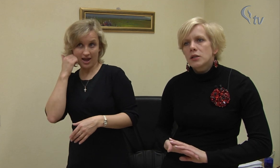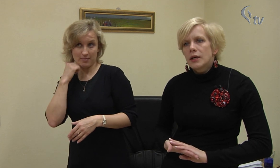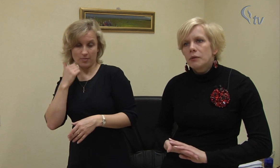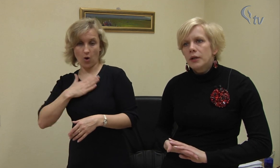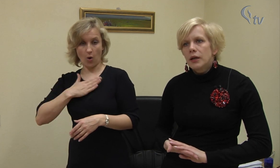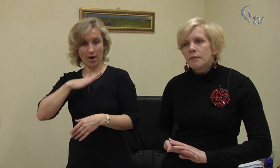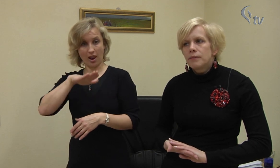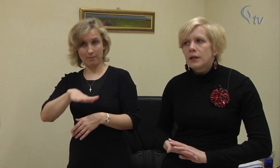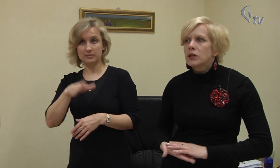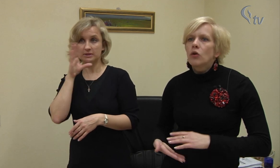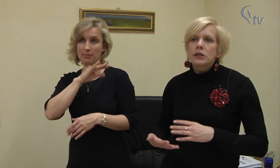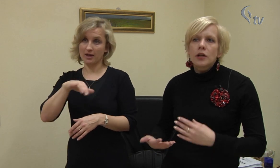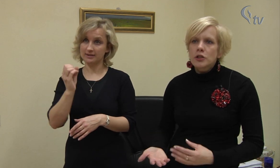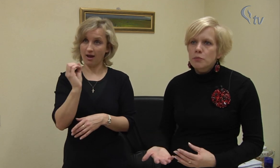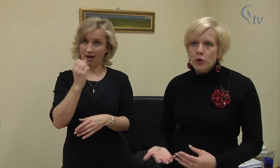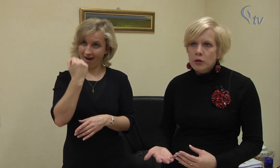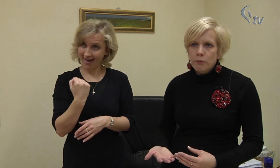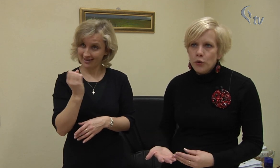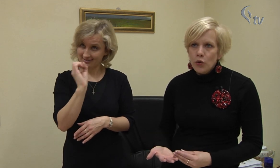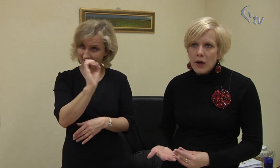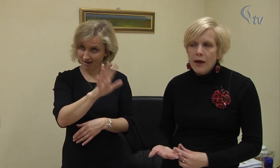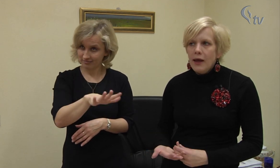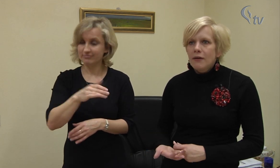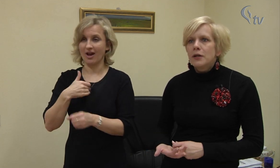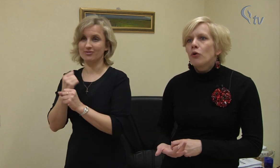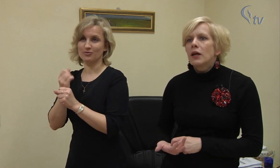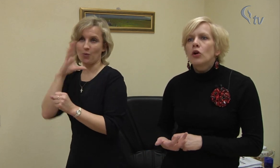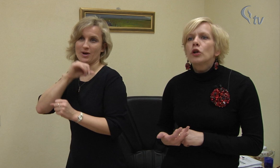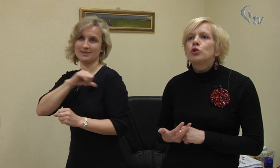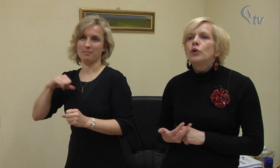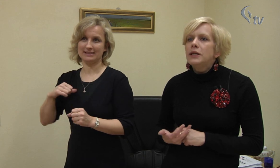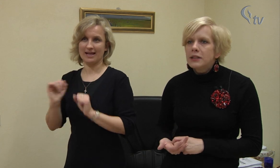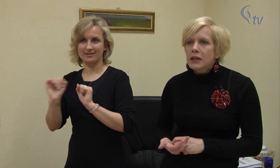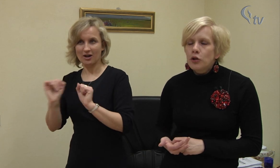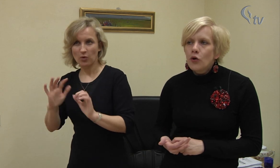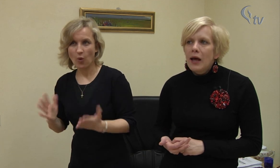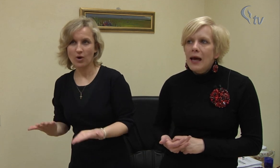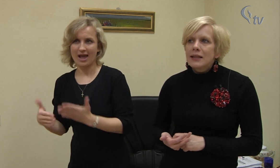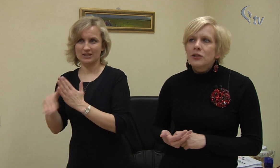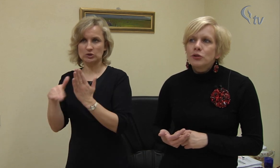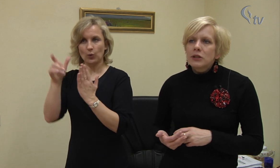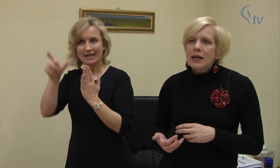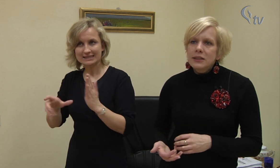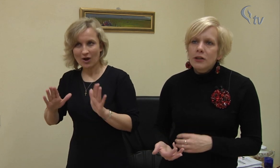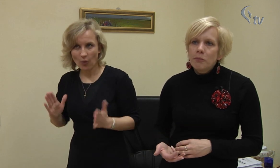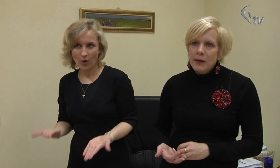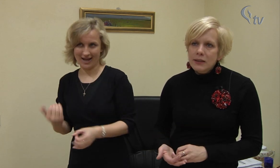aeda panna, et tal oleks transport tööle, võib-olla, et tal oleks tugiisik tööl. Et need on sellised hästi